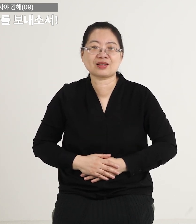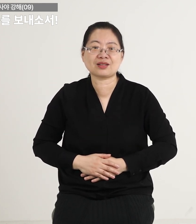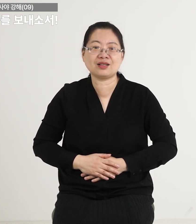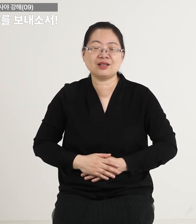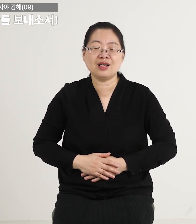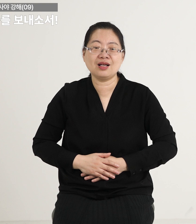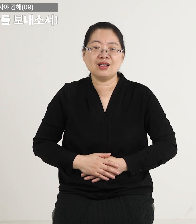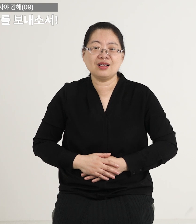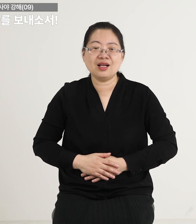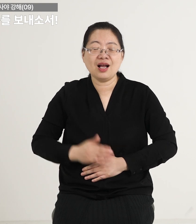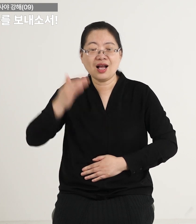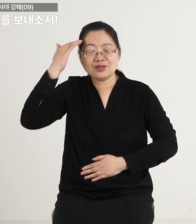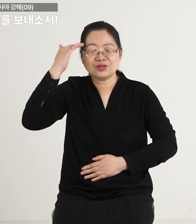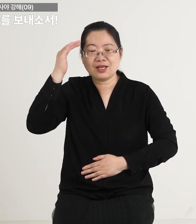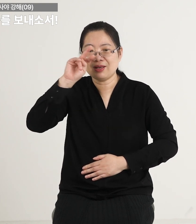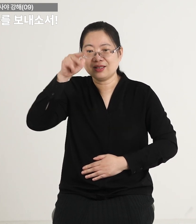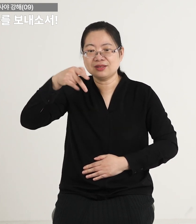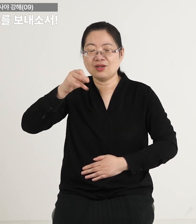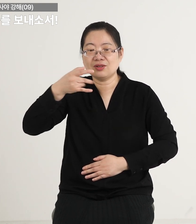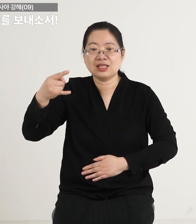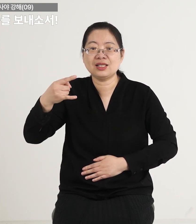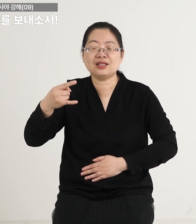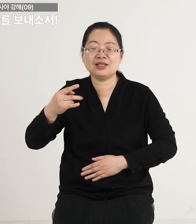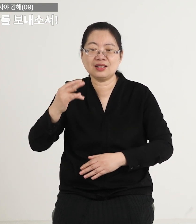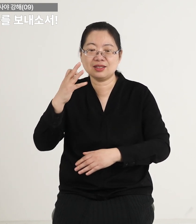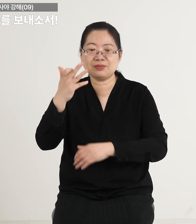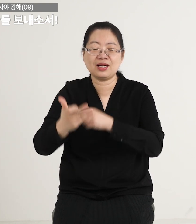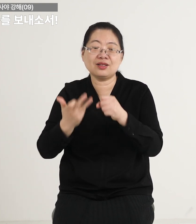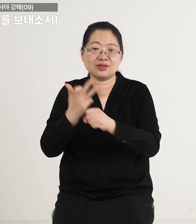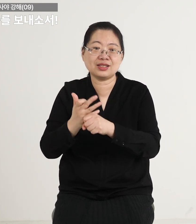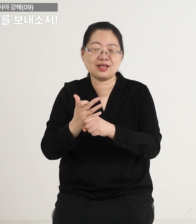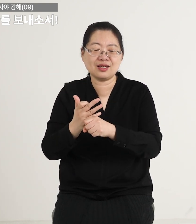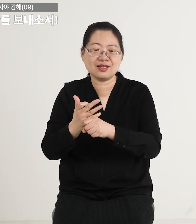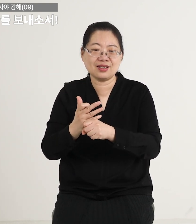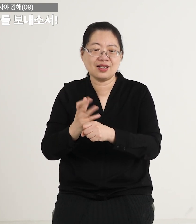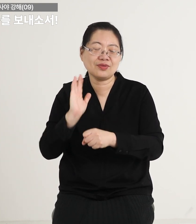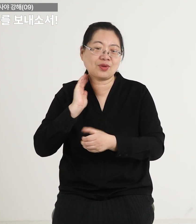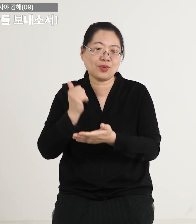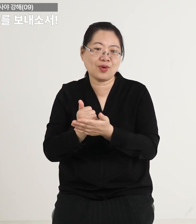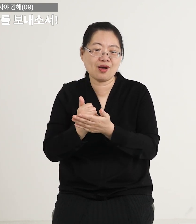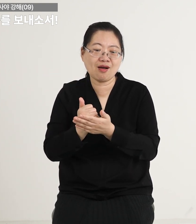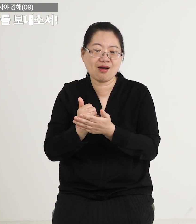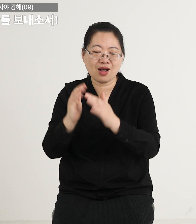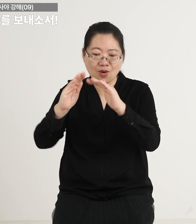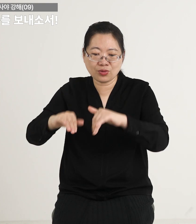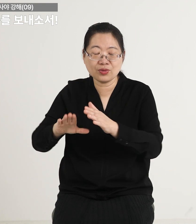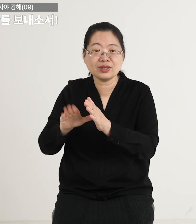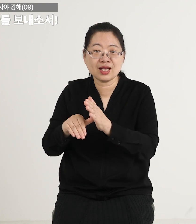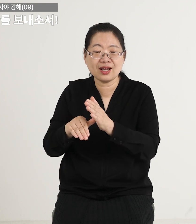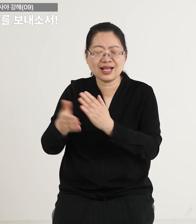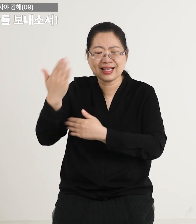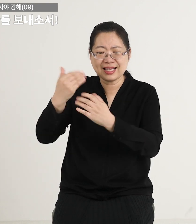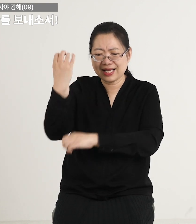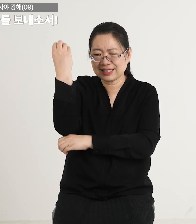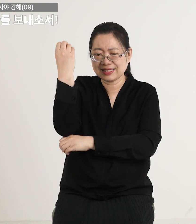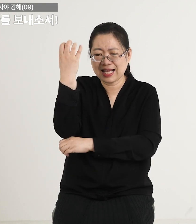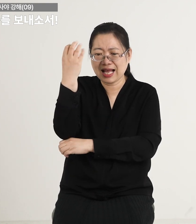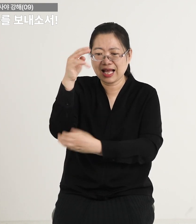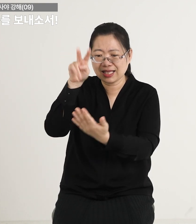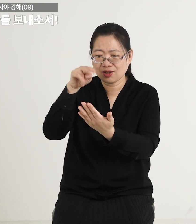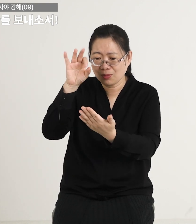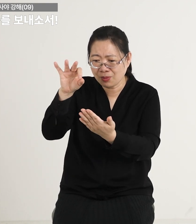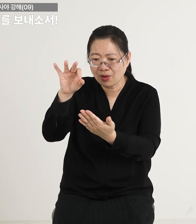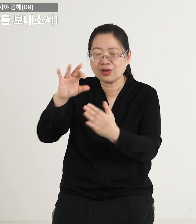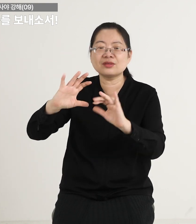18년의 권자가 무너질 때에도 정말 지금 여러분들 그때 그 기사를 찾아보면 나라가 그냥 엎어지는 것